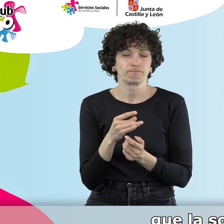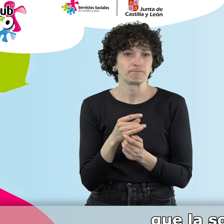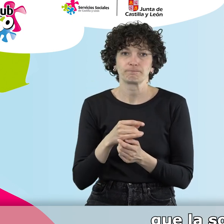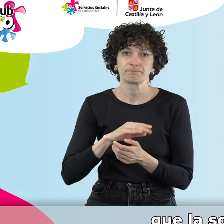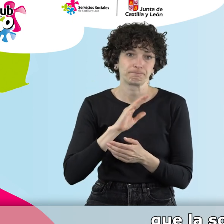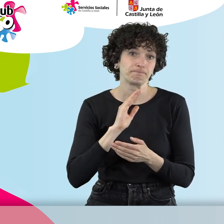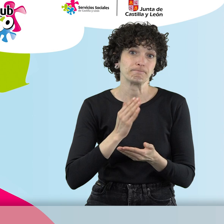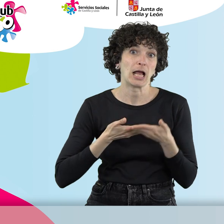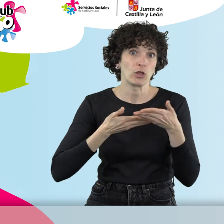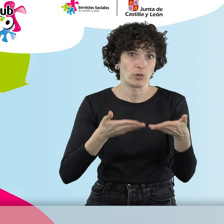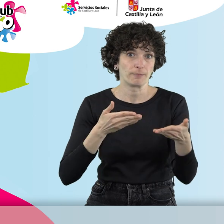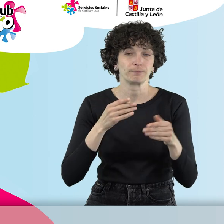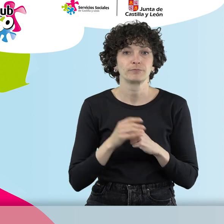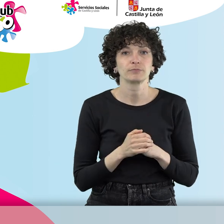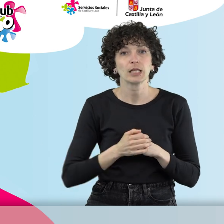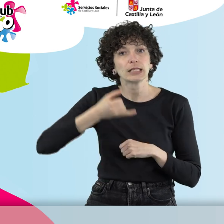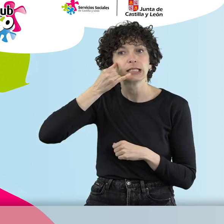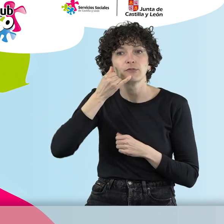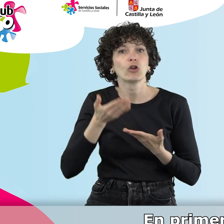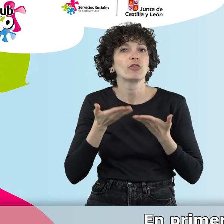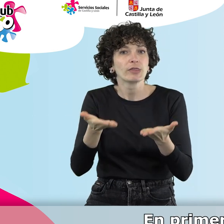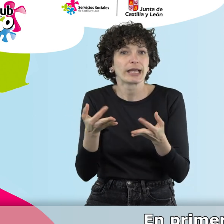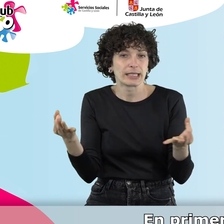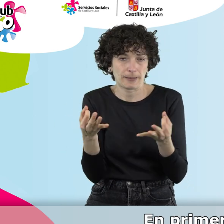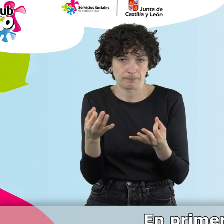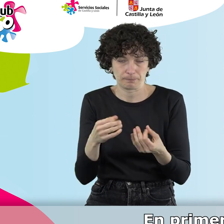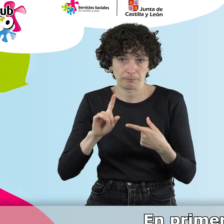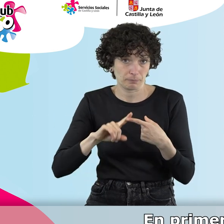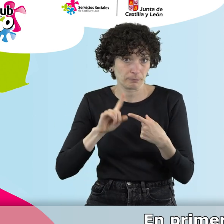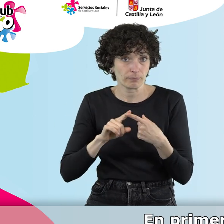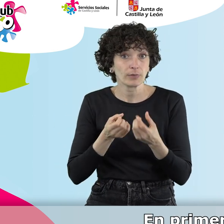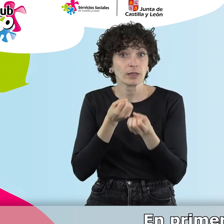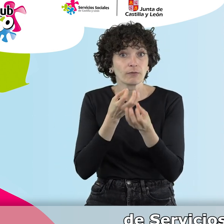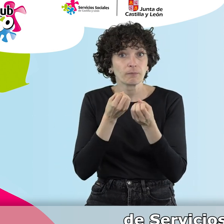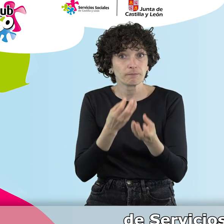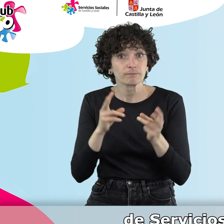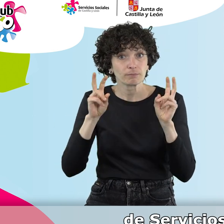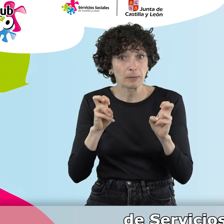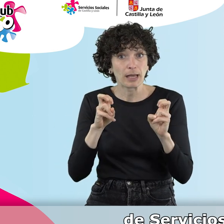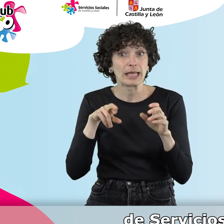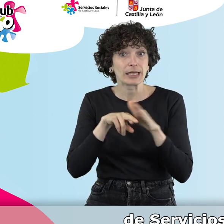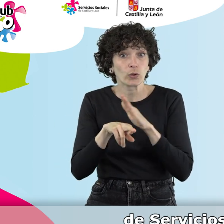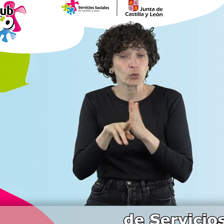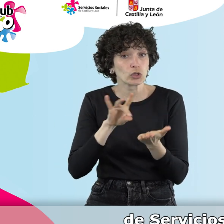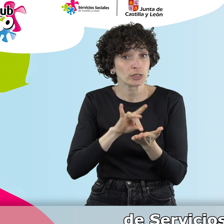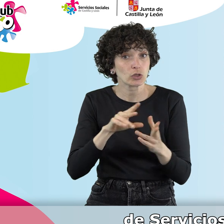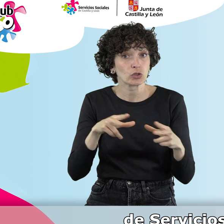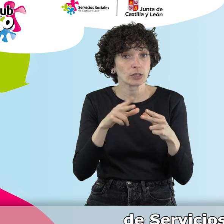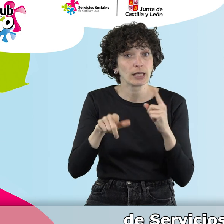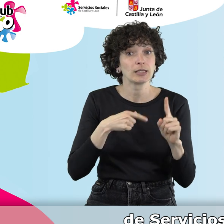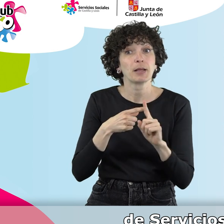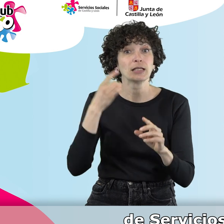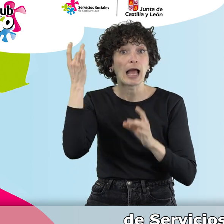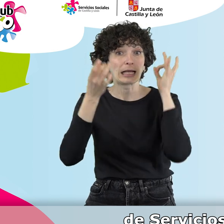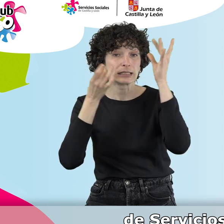les pueda estar generando. ¿Y qué ofrece el teléfono? En primer lugar, información sobre los recursos de servicios sociales y